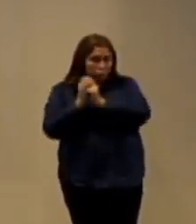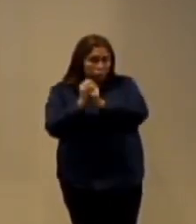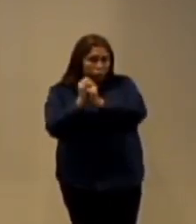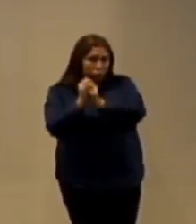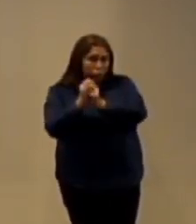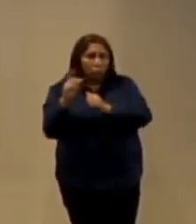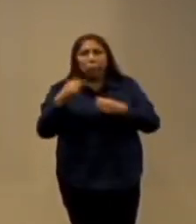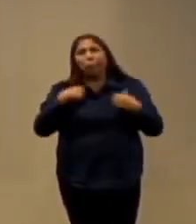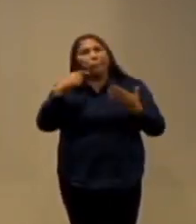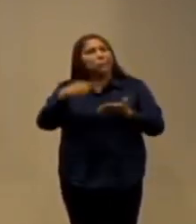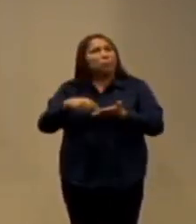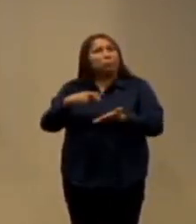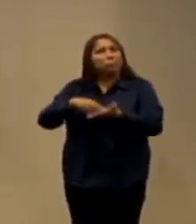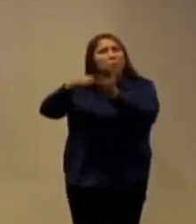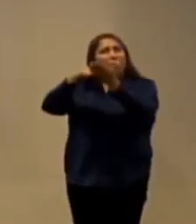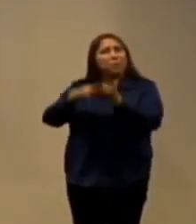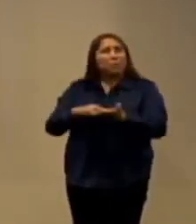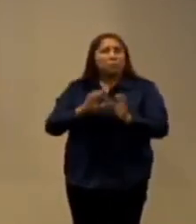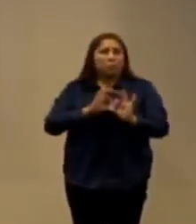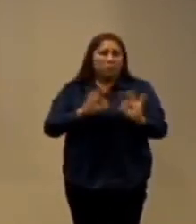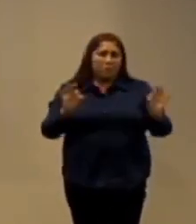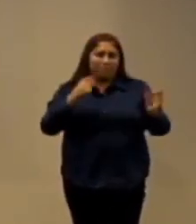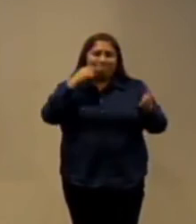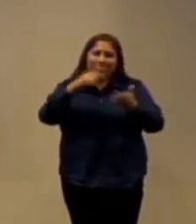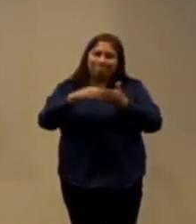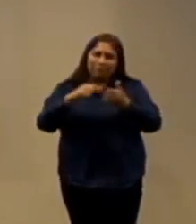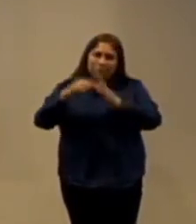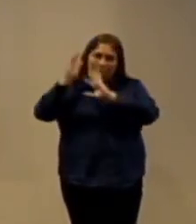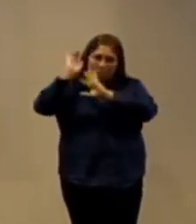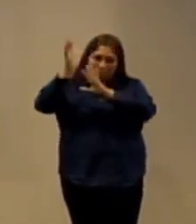no estamos rehabilitando nada. Ese es el mensaje